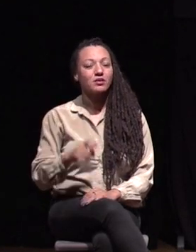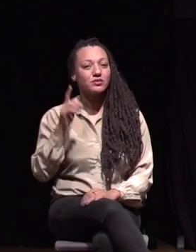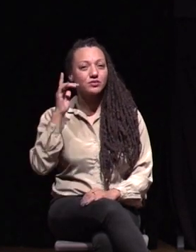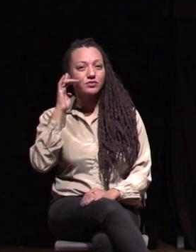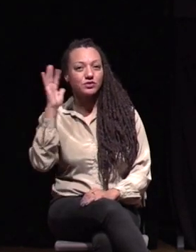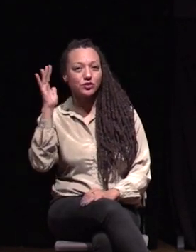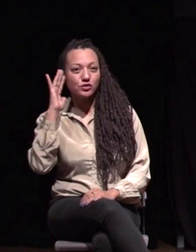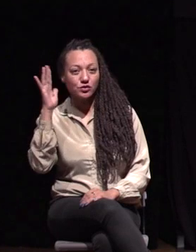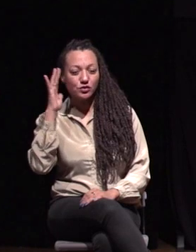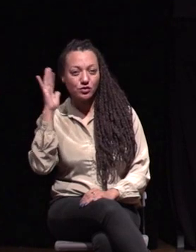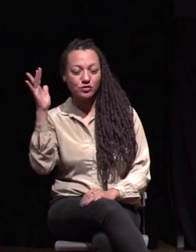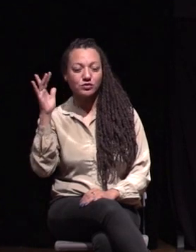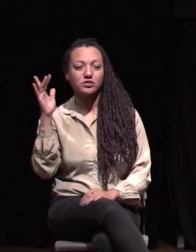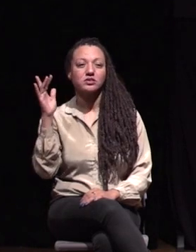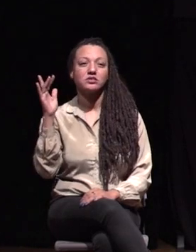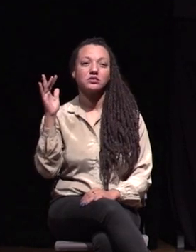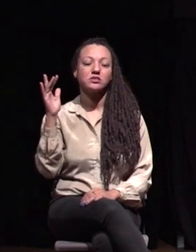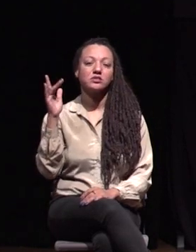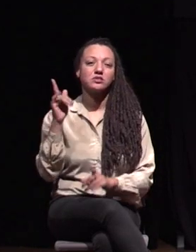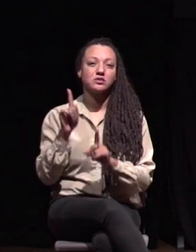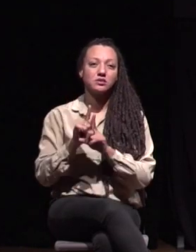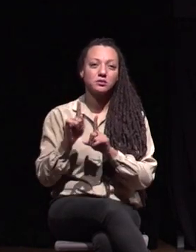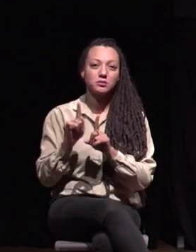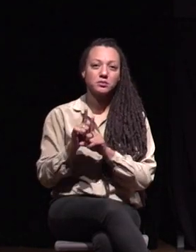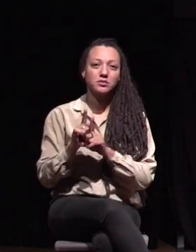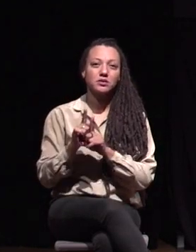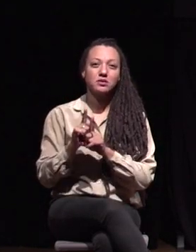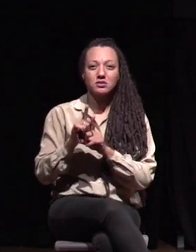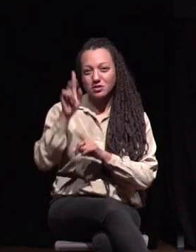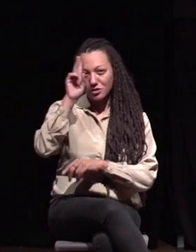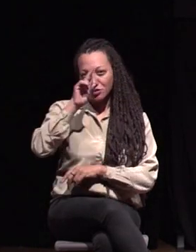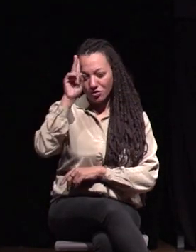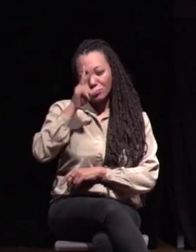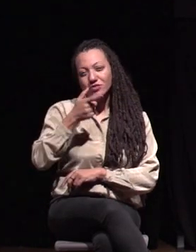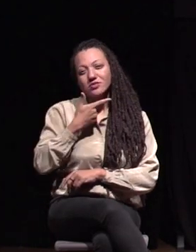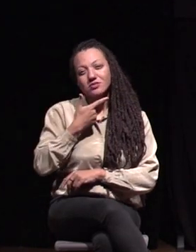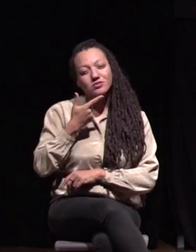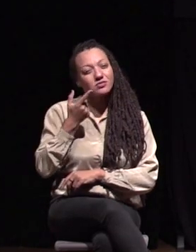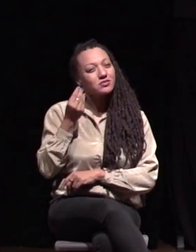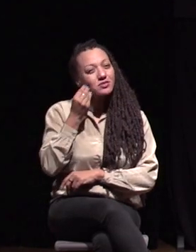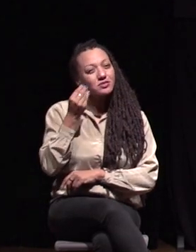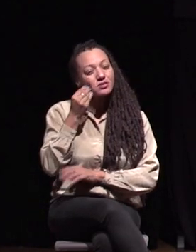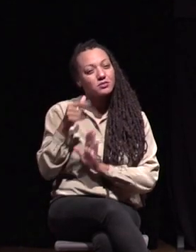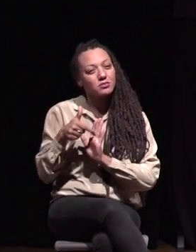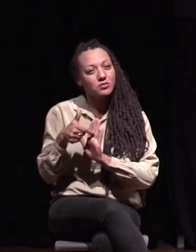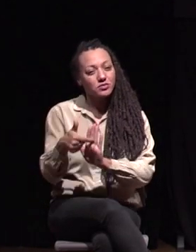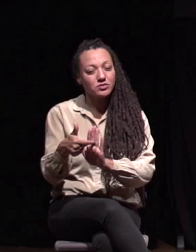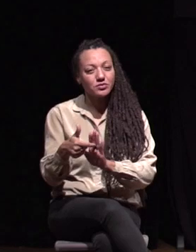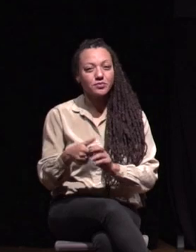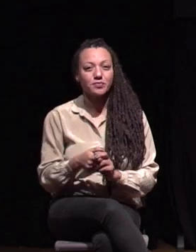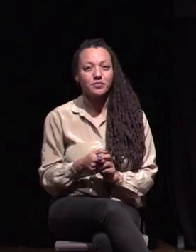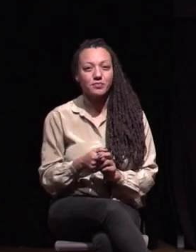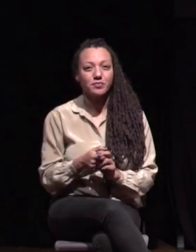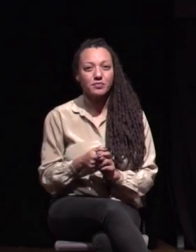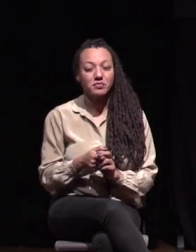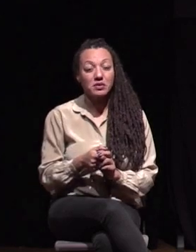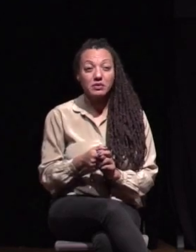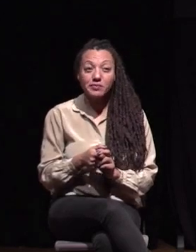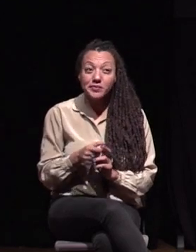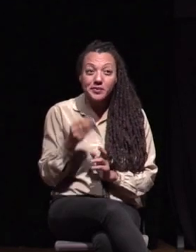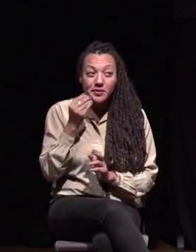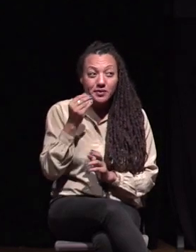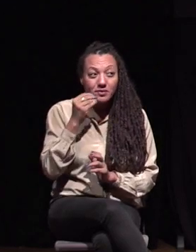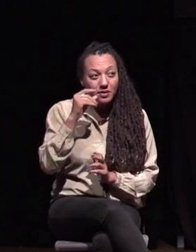filosófico e histórico, mas também procurar um caráter mais psicanalítico